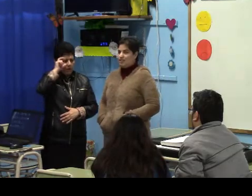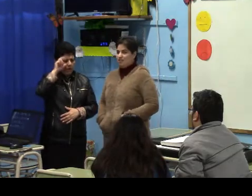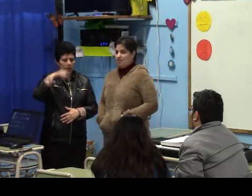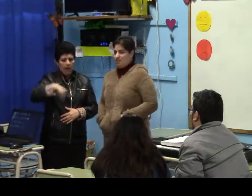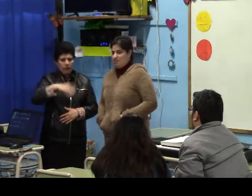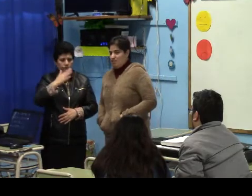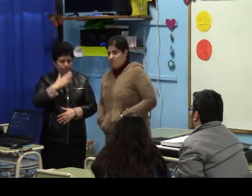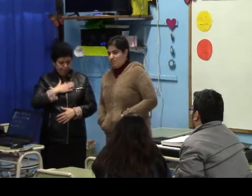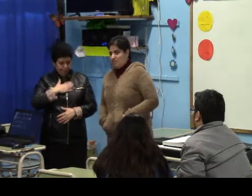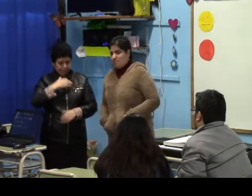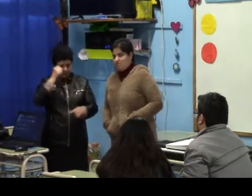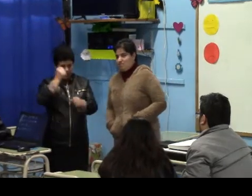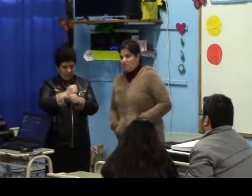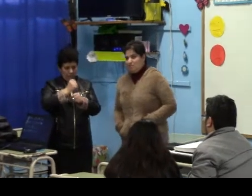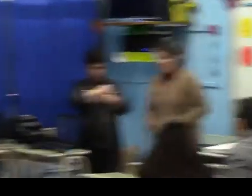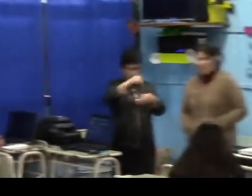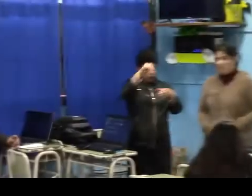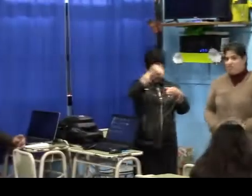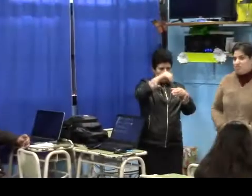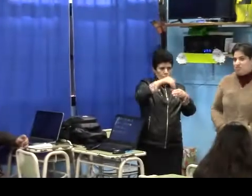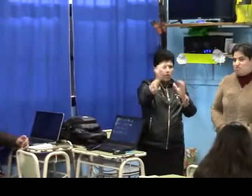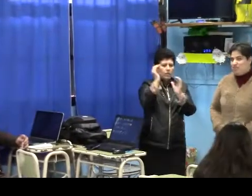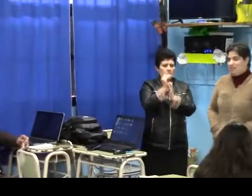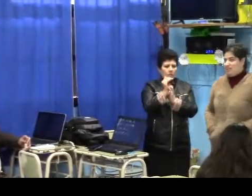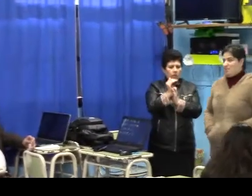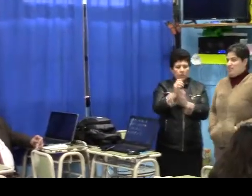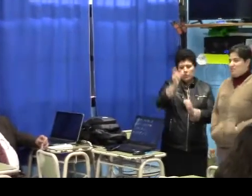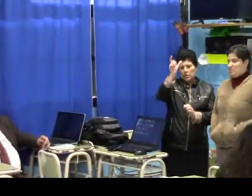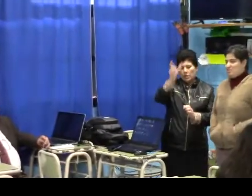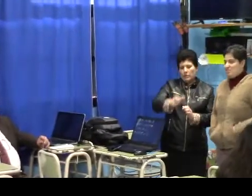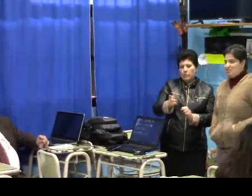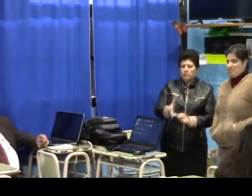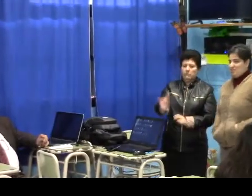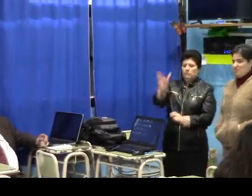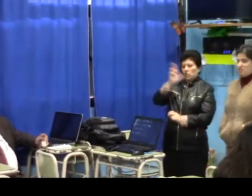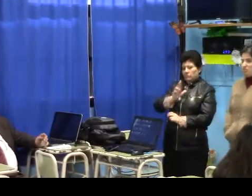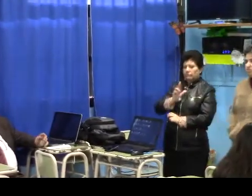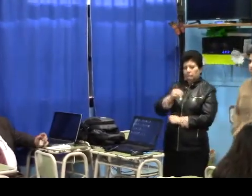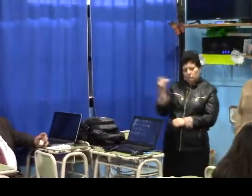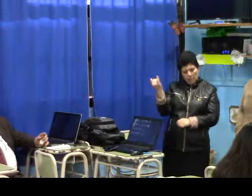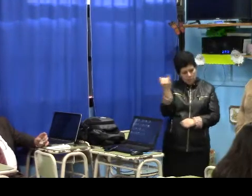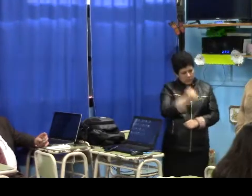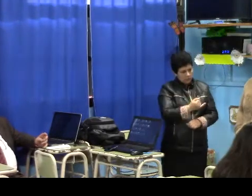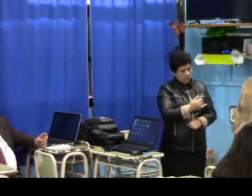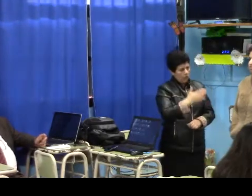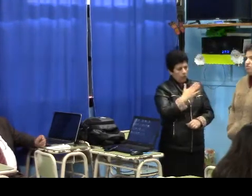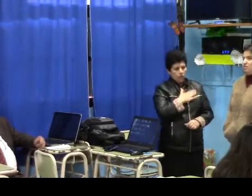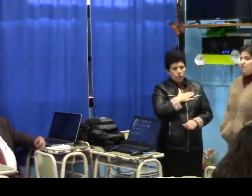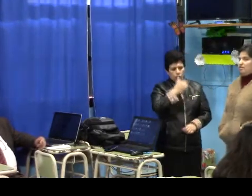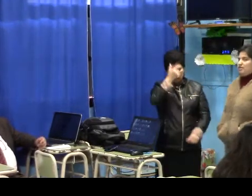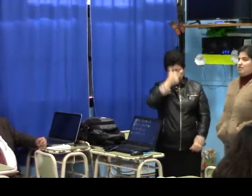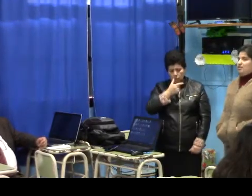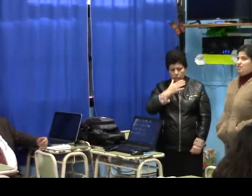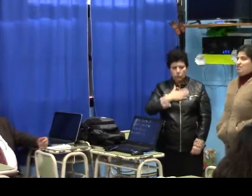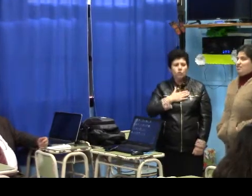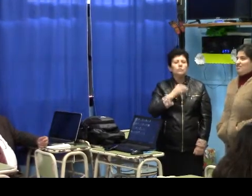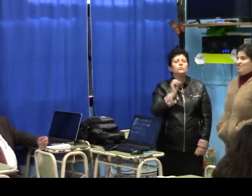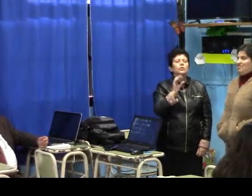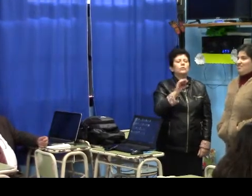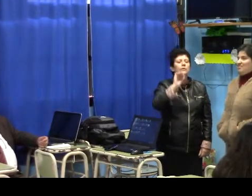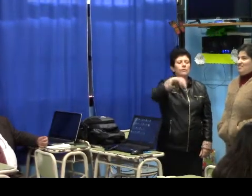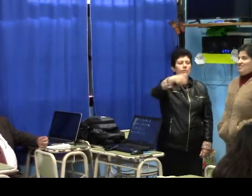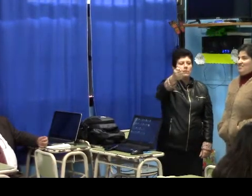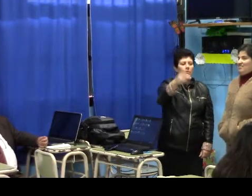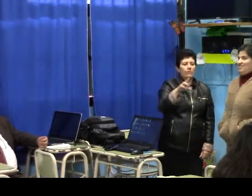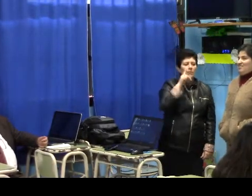junta. Y si se me tienen que decir las cosas en la cara me lo dicen. Yo no soy la ciega, yo soy María Elena.